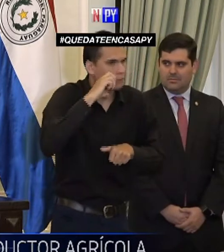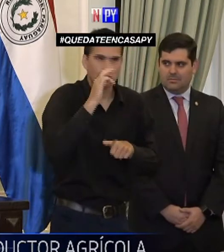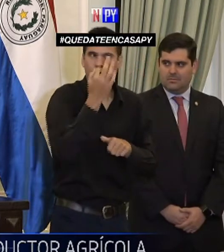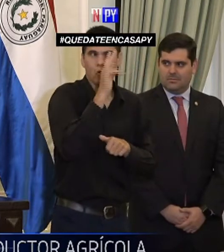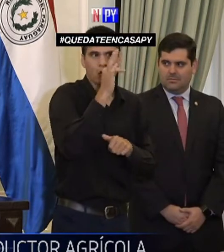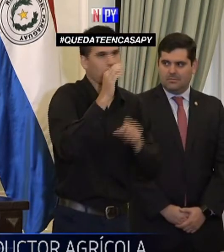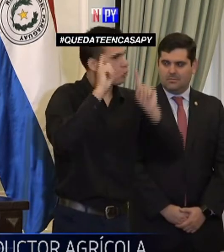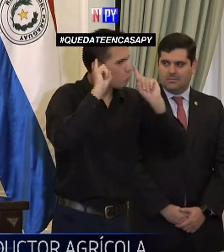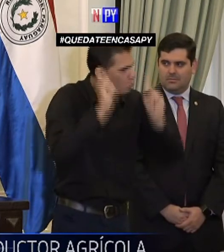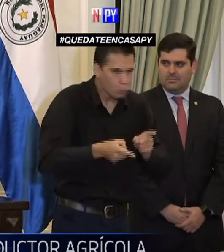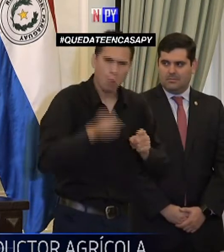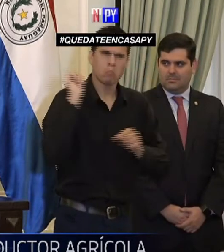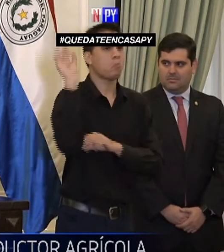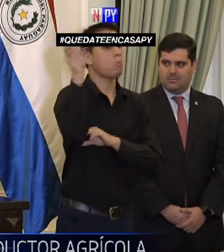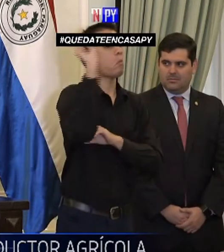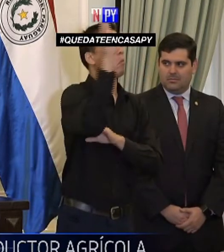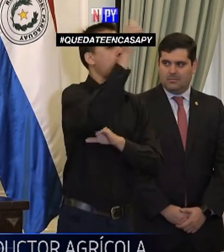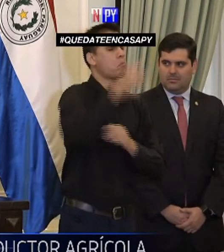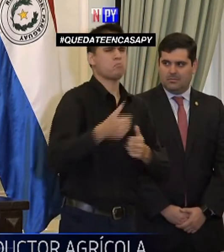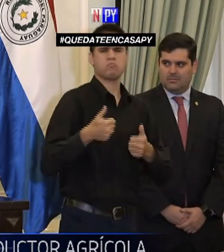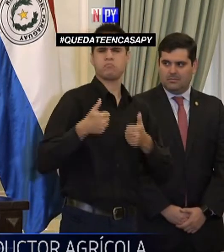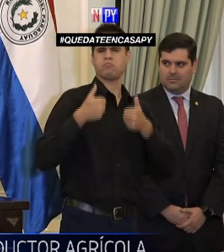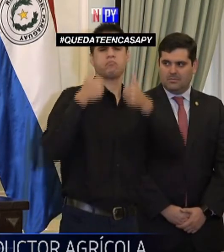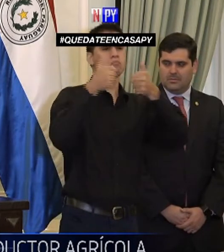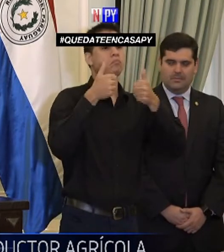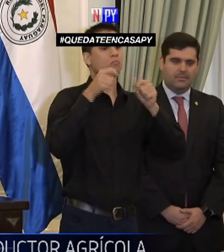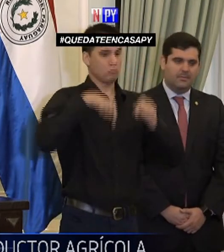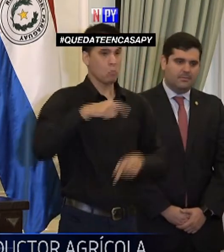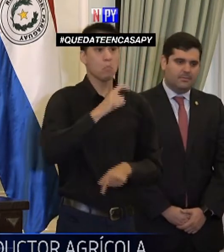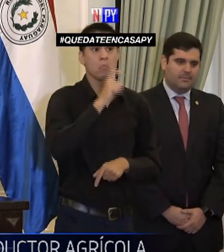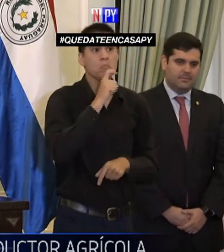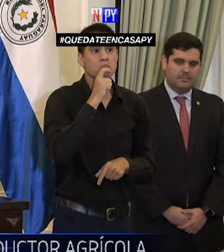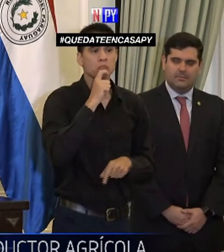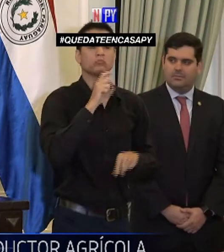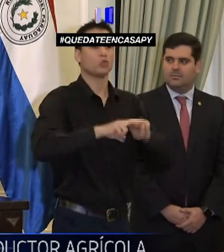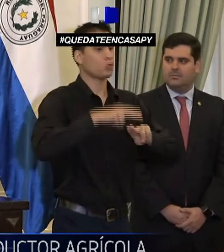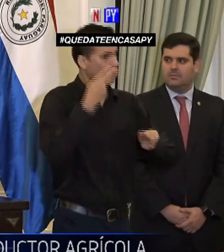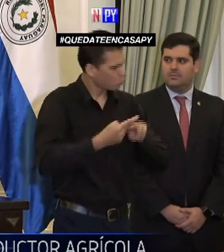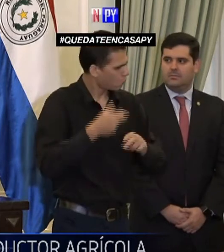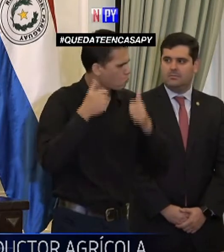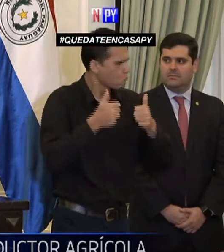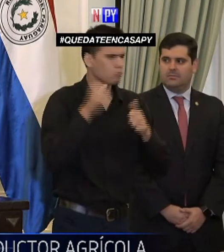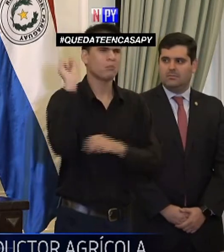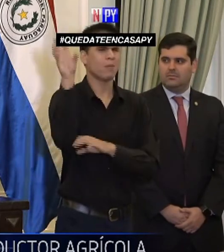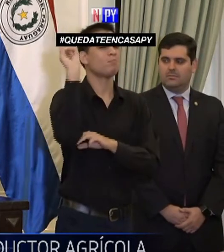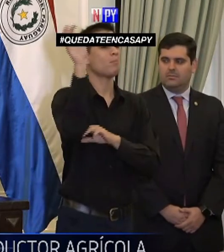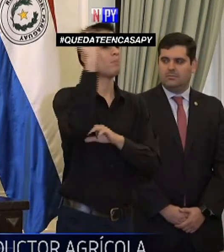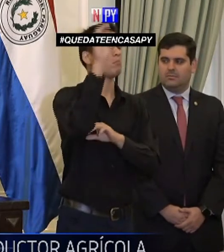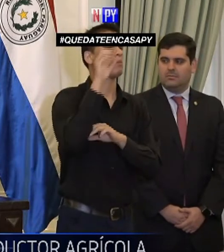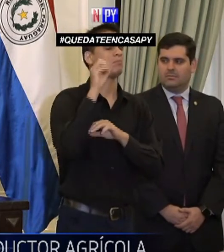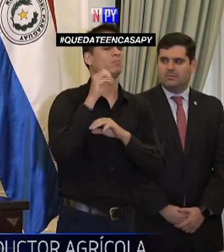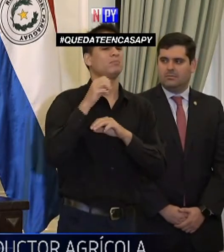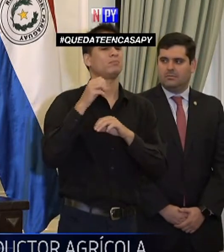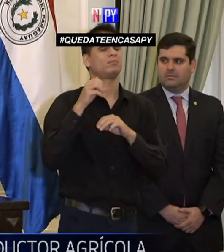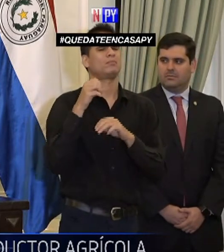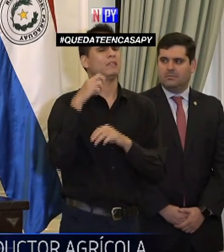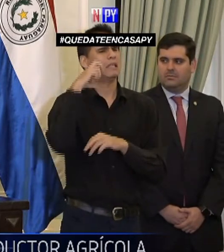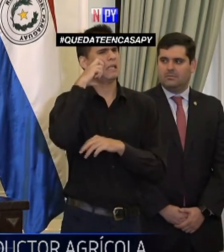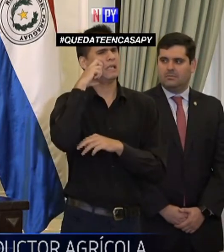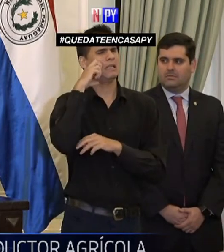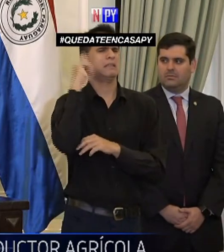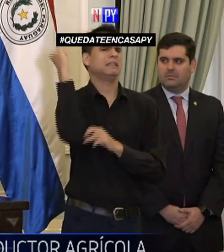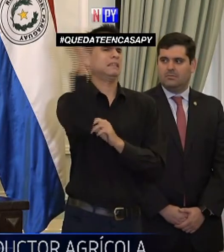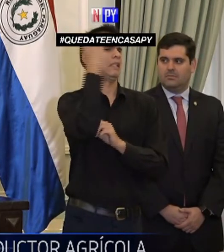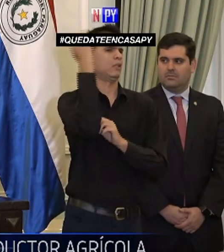tenemos excelentes números nuevamente en marzo. Eso nos pone muy contentos, por un lado. Le informamos al presidente y